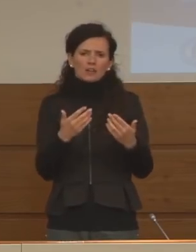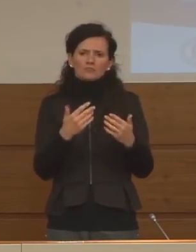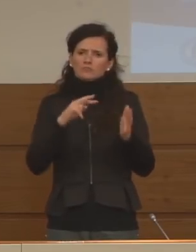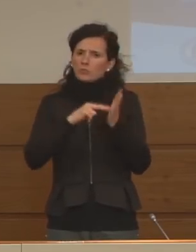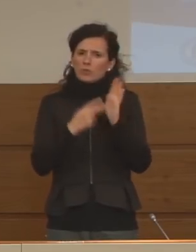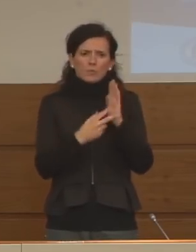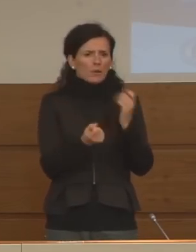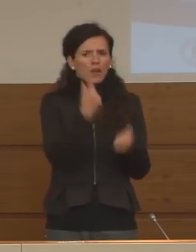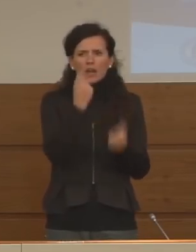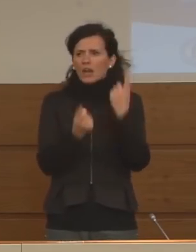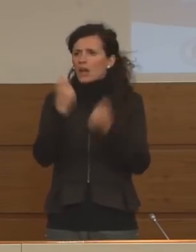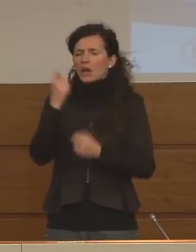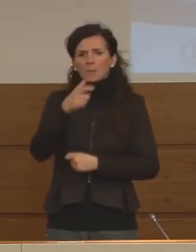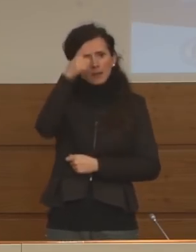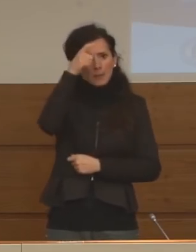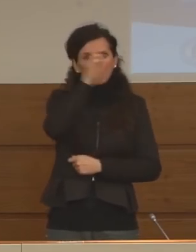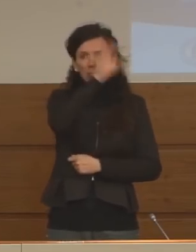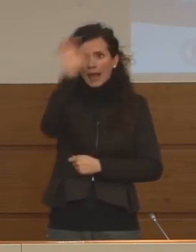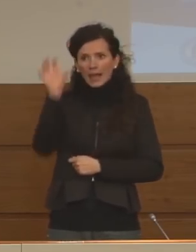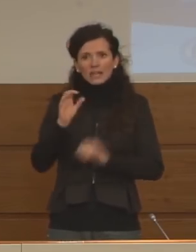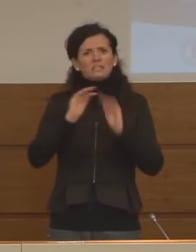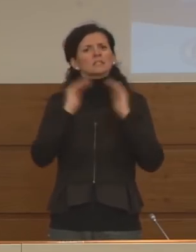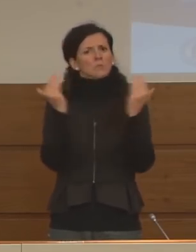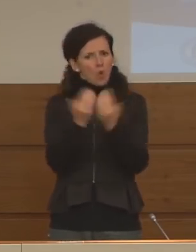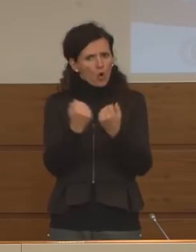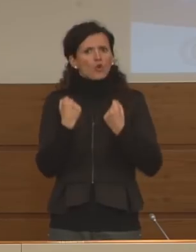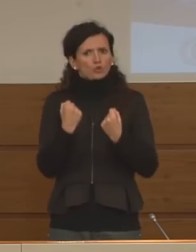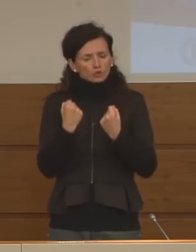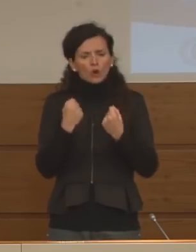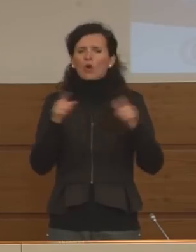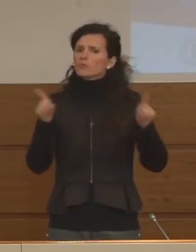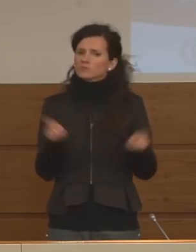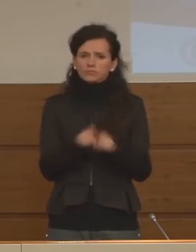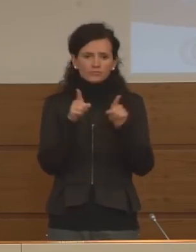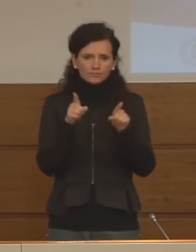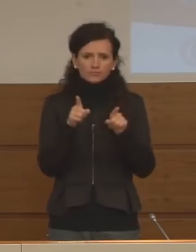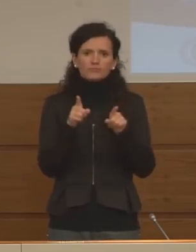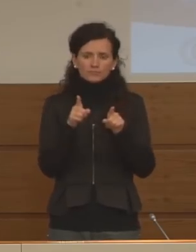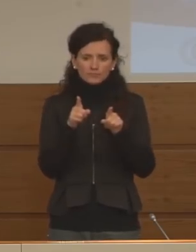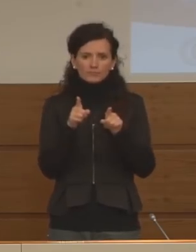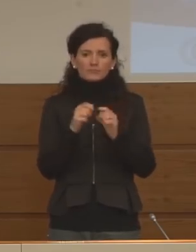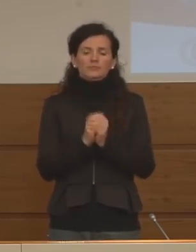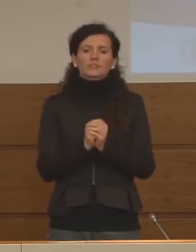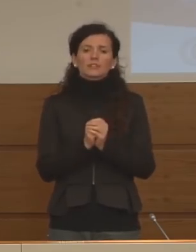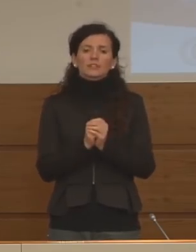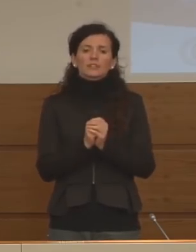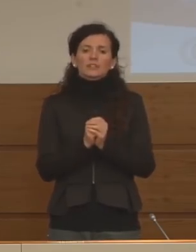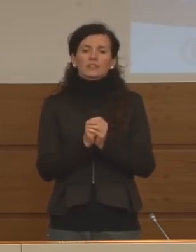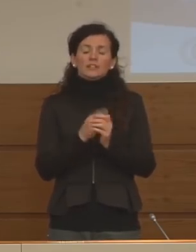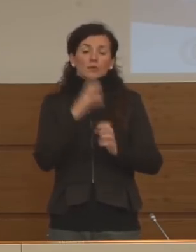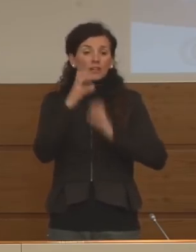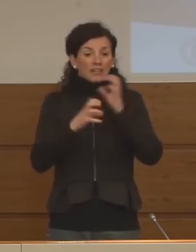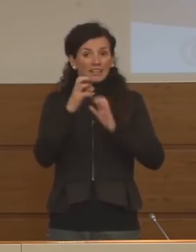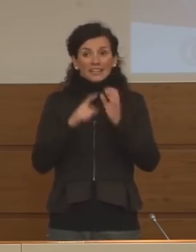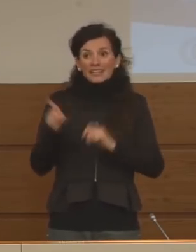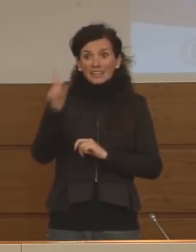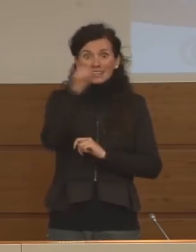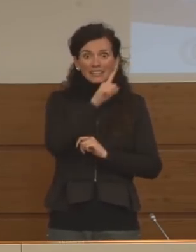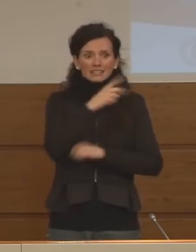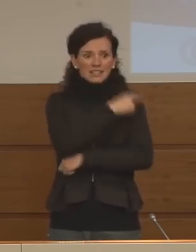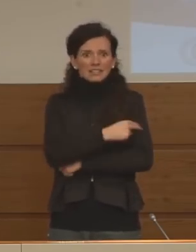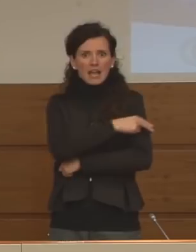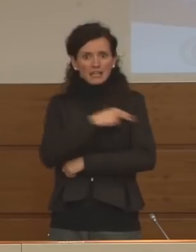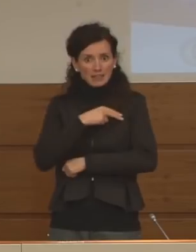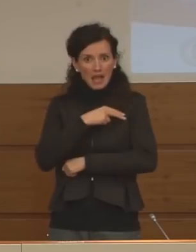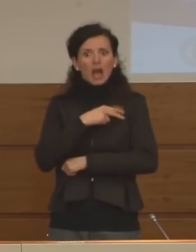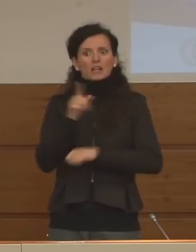colpisce i paesi più forti del mondo che progressivamente stanno adottando le